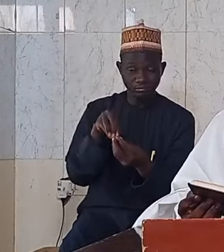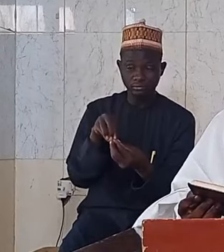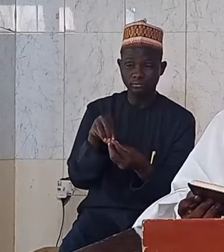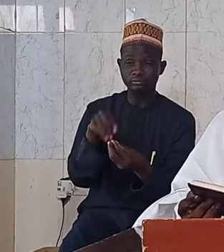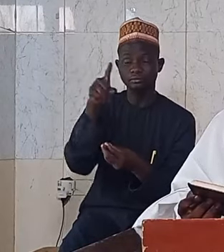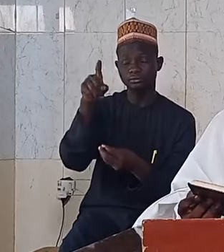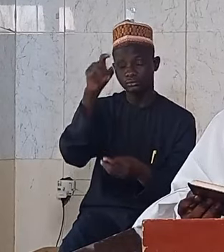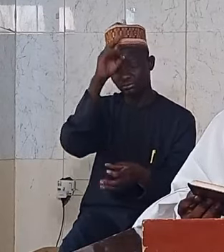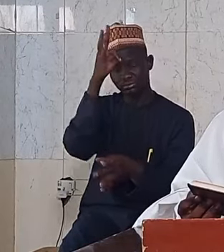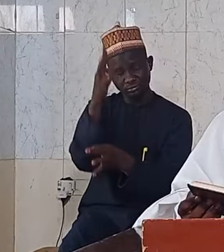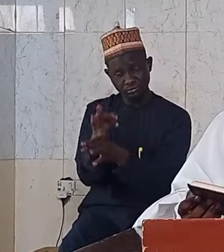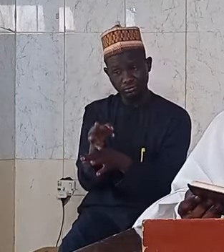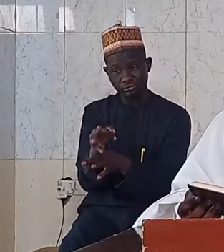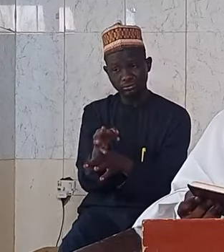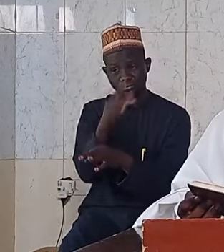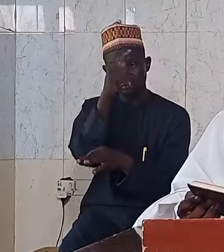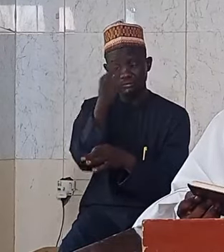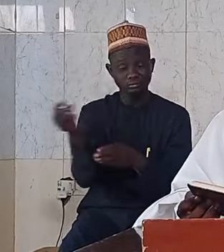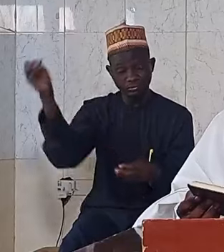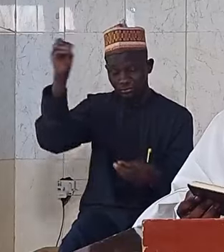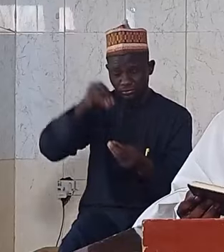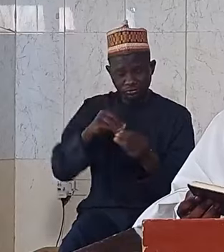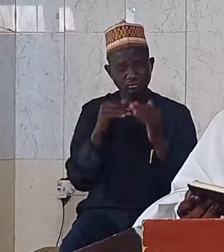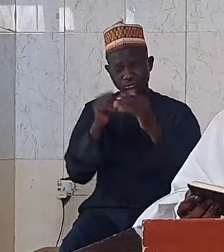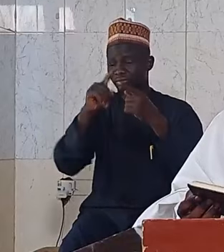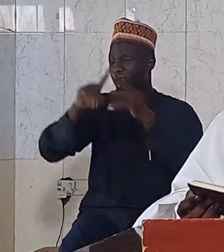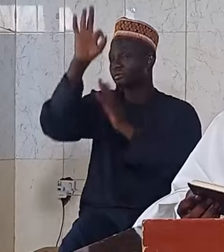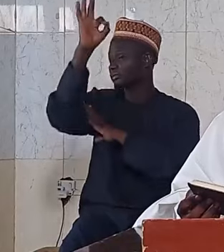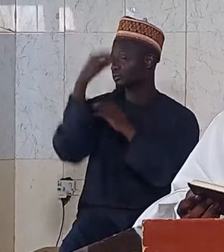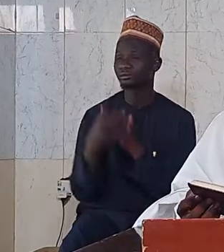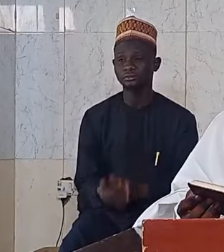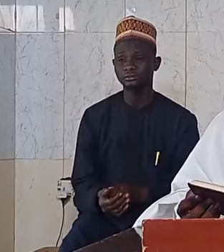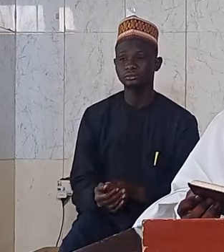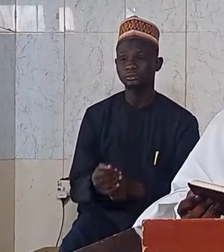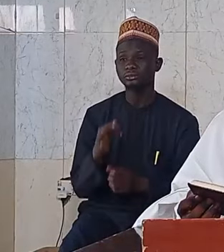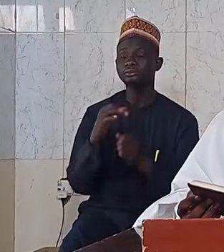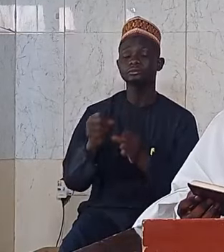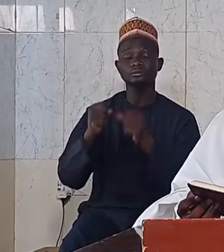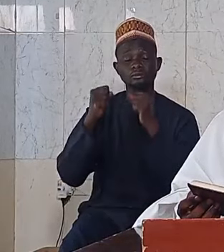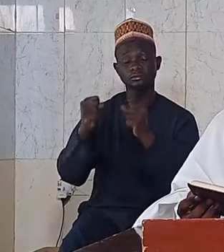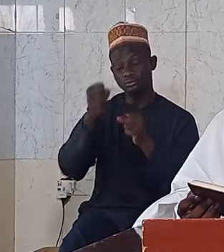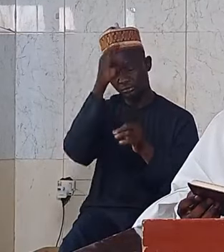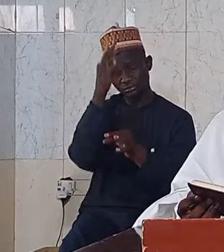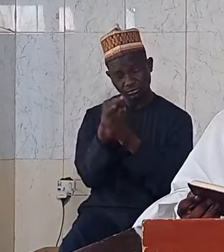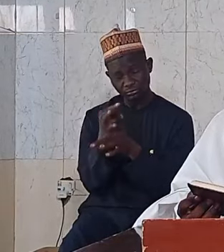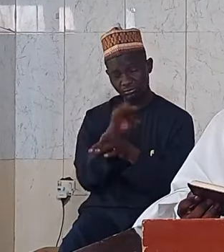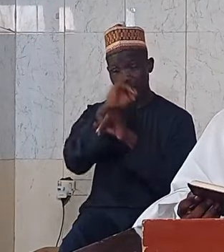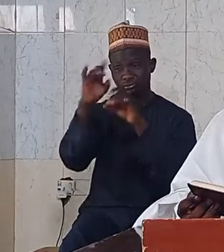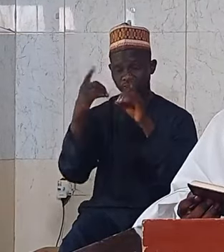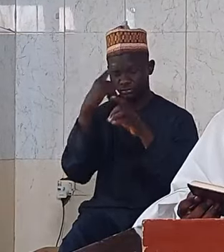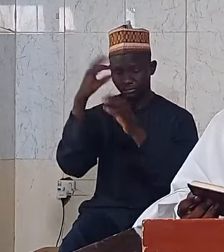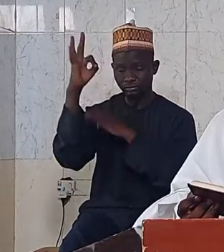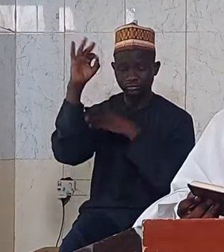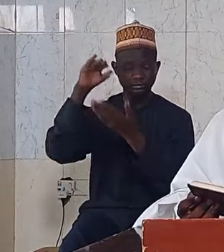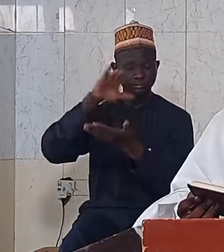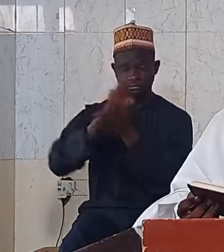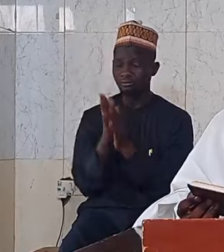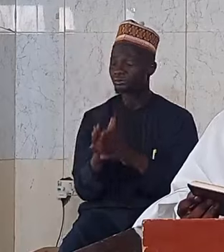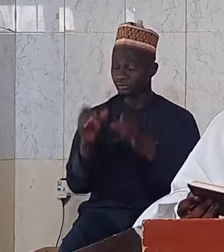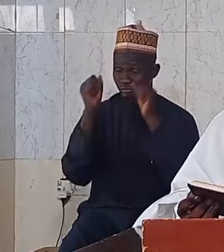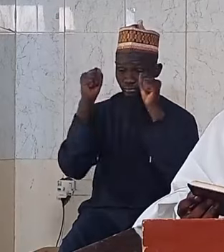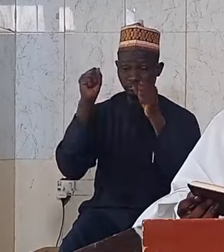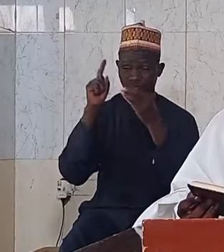wato imanin mutum inda imanin mutum mai karfi ne to haka jihadin sa fi sabilillah zai zama mai